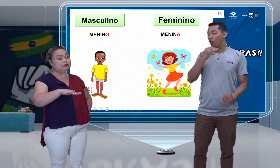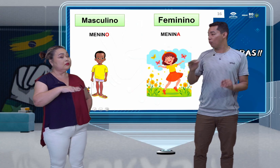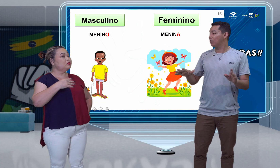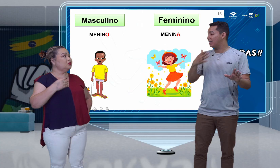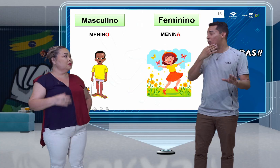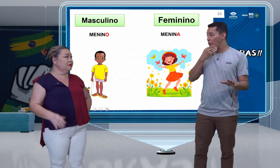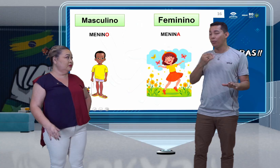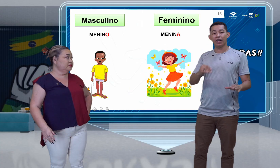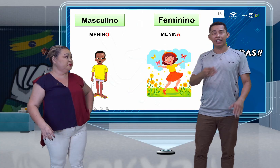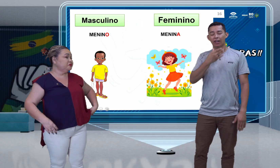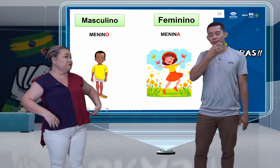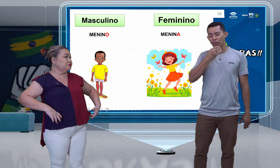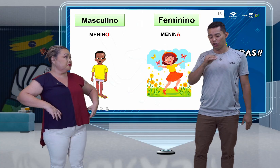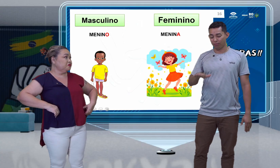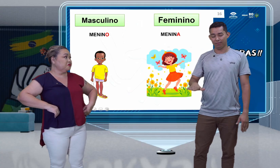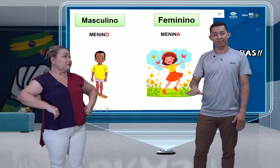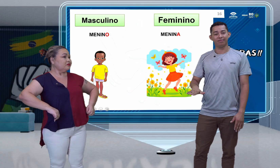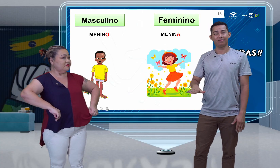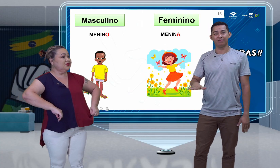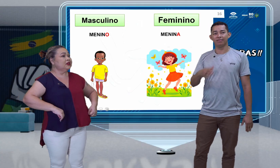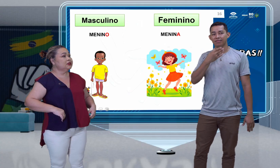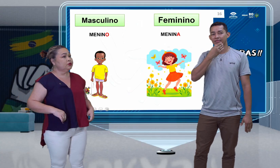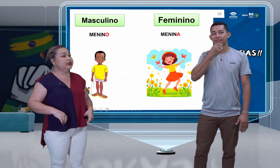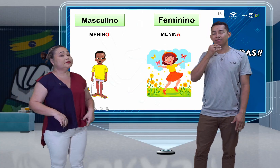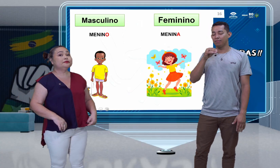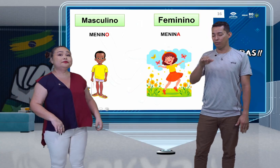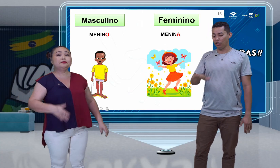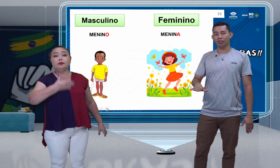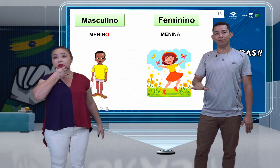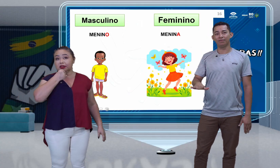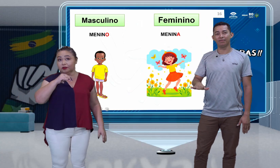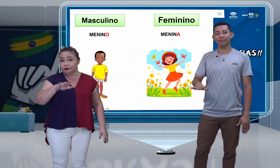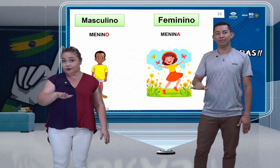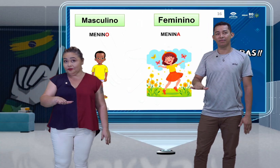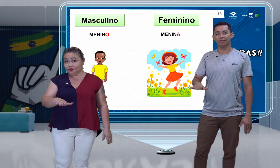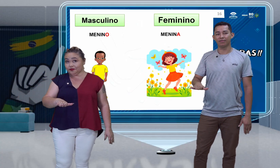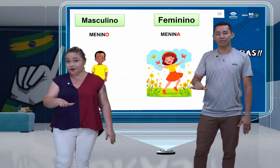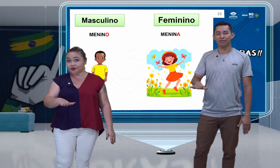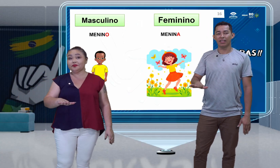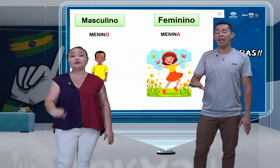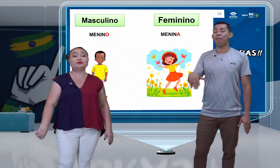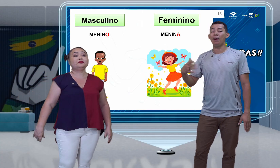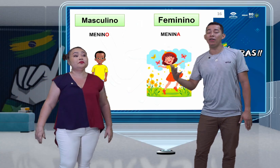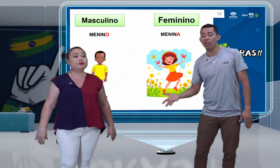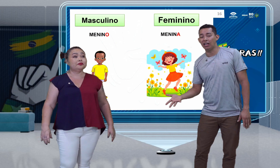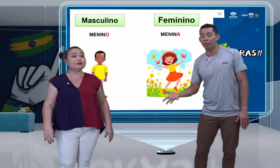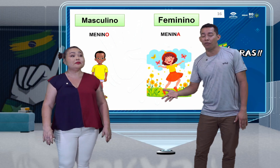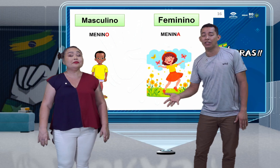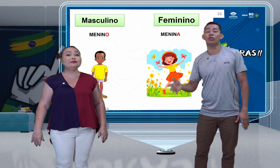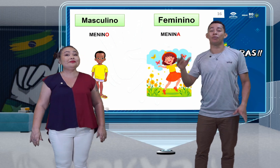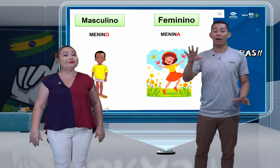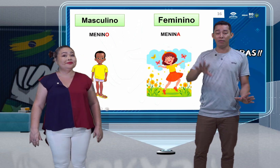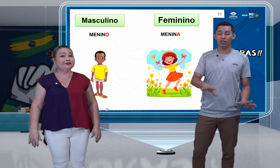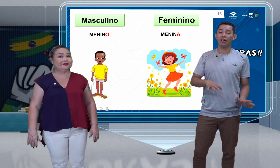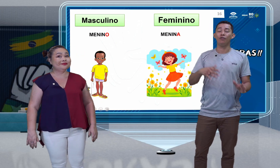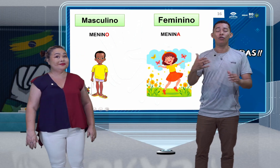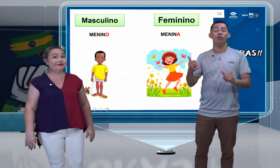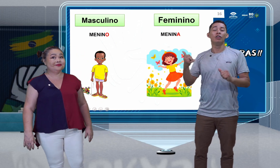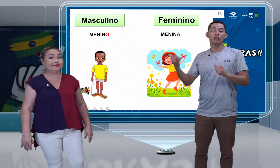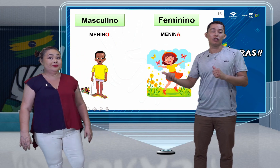algumas vezes acompanha aqui, ó, menino. Isso aí. Menino. Menino. E para menina, professor? Para menina eu vou